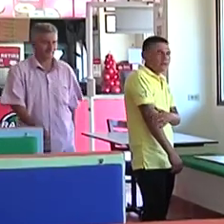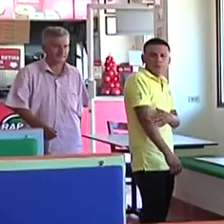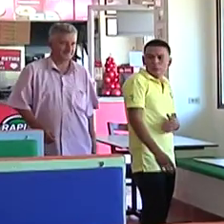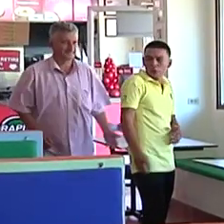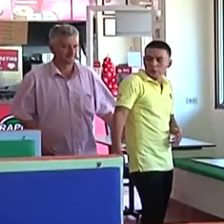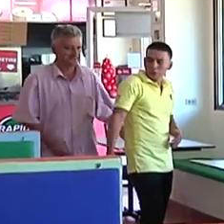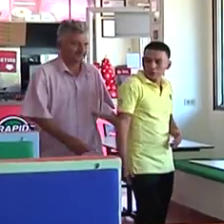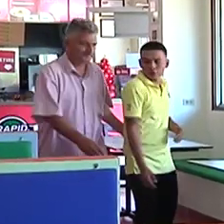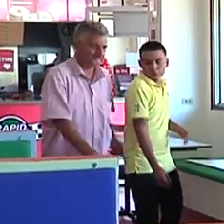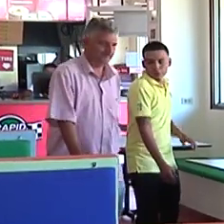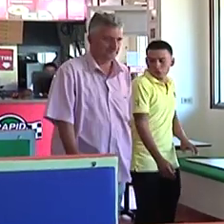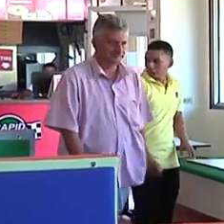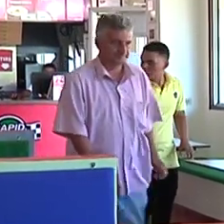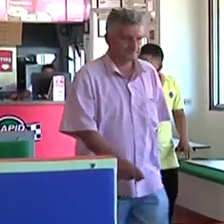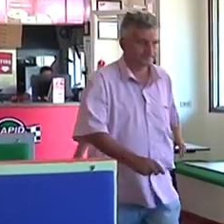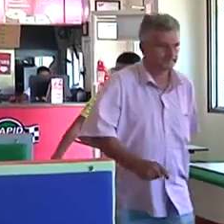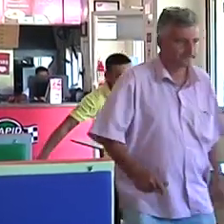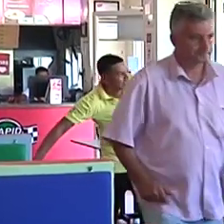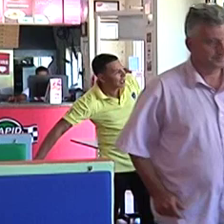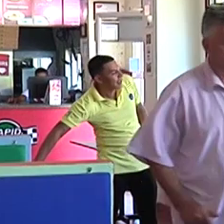signos. Sí, me ha servido bastante porque